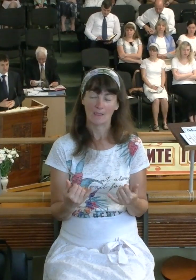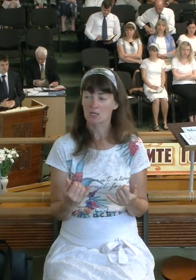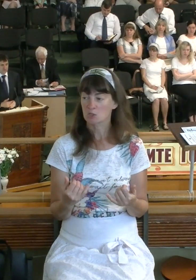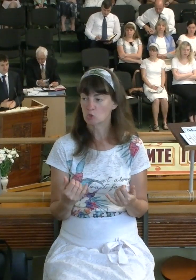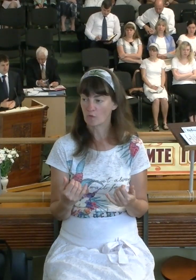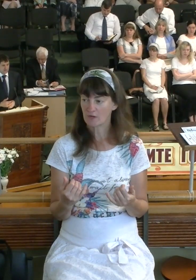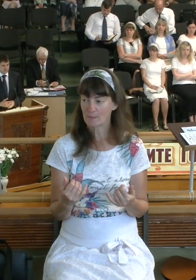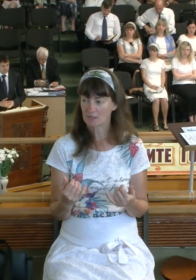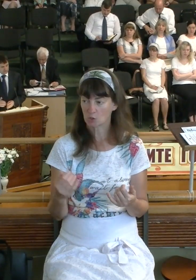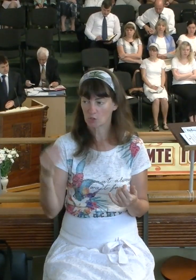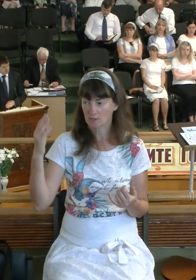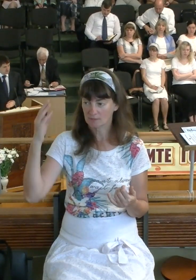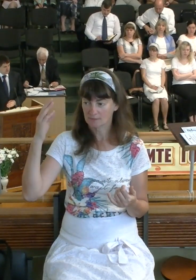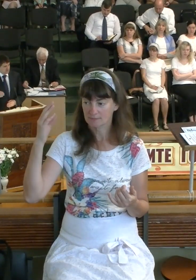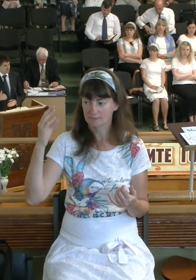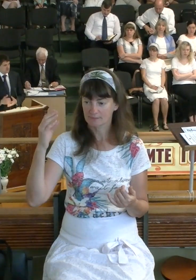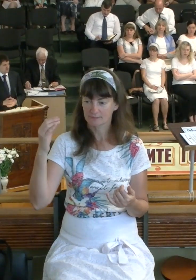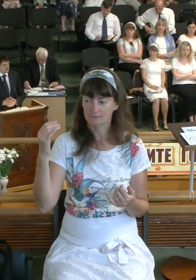быть лучше,